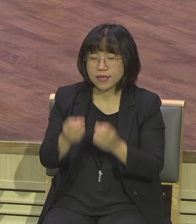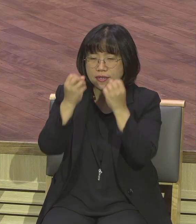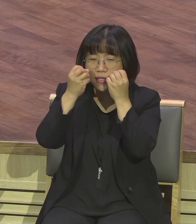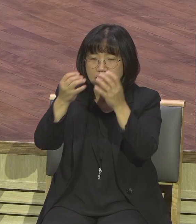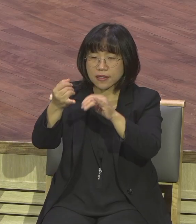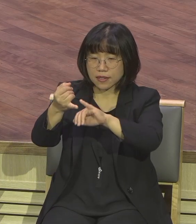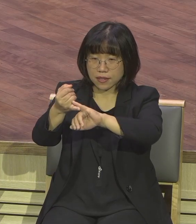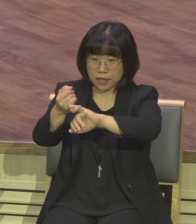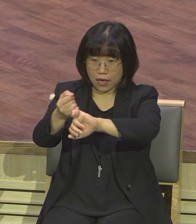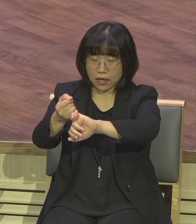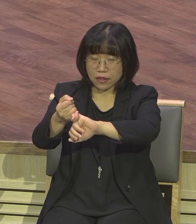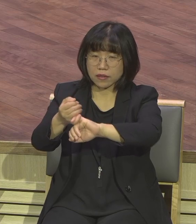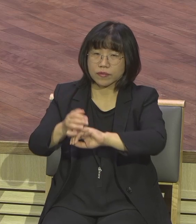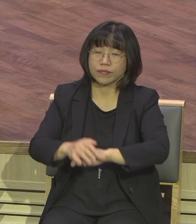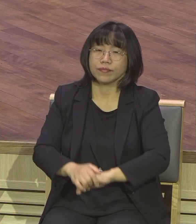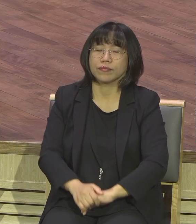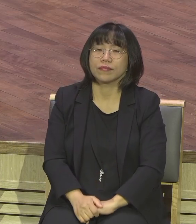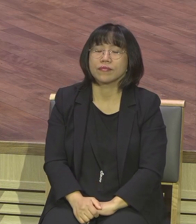신약은